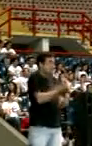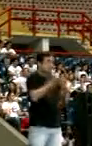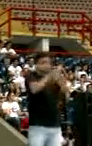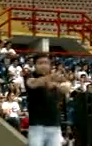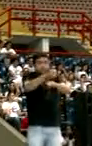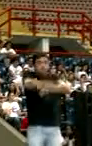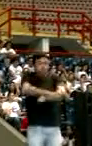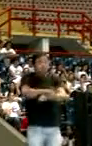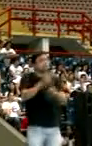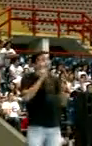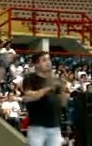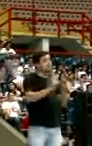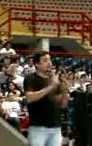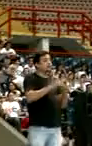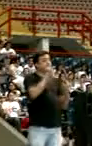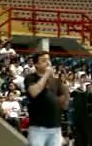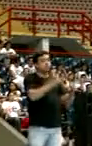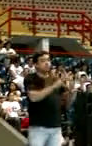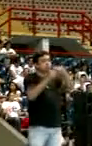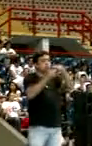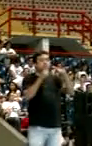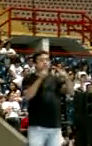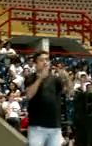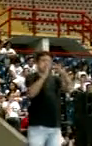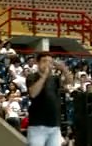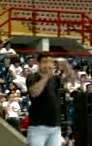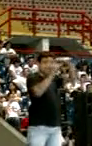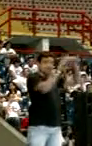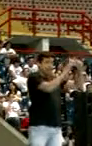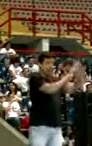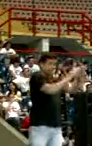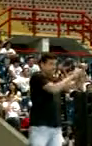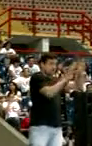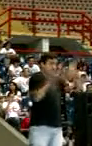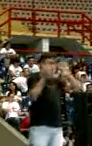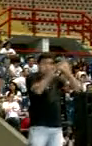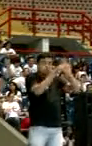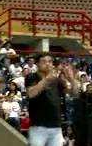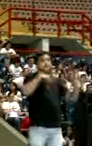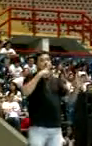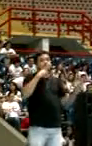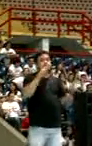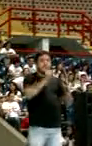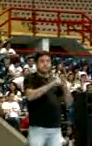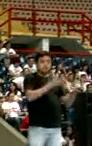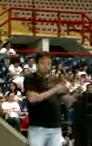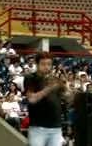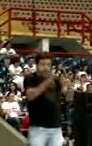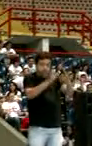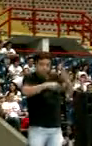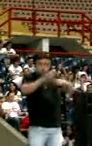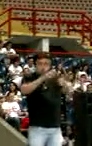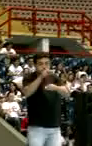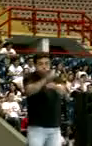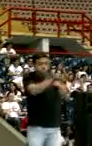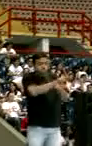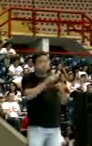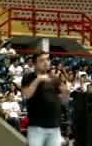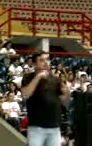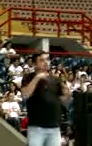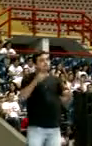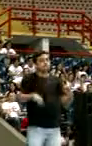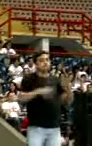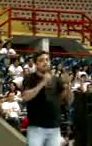escravo. As cruzadas não conseguiram unificar as igrejas. Não conseguiram controlar as rotas do comércio.